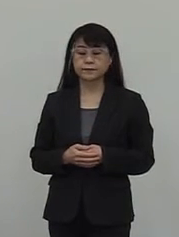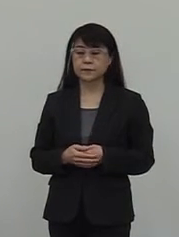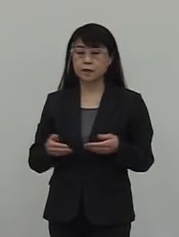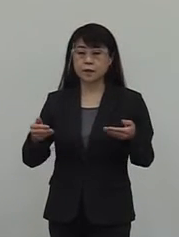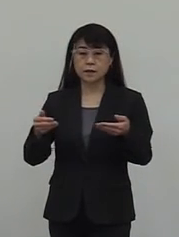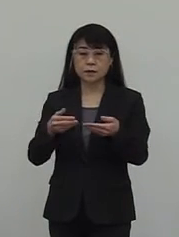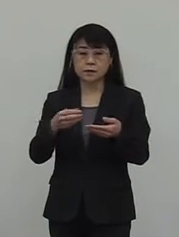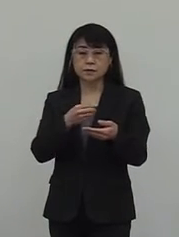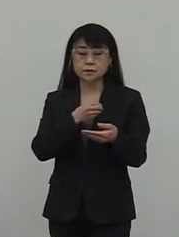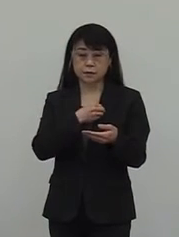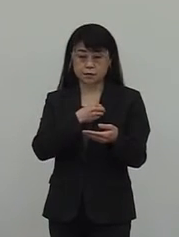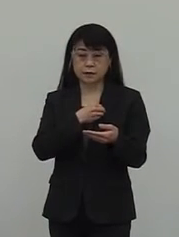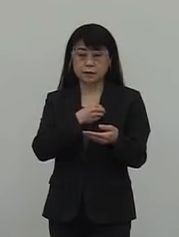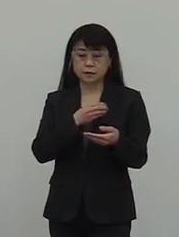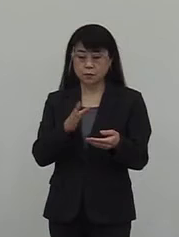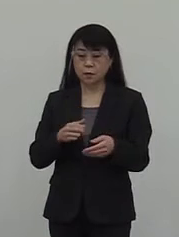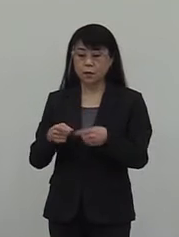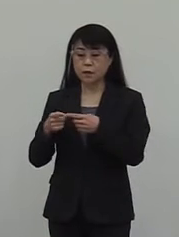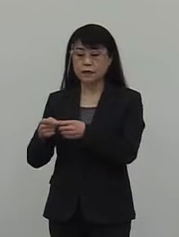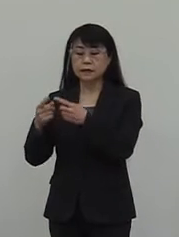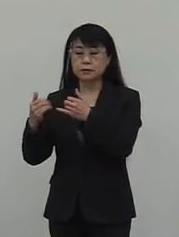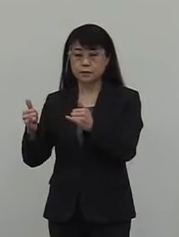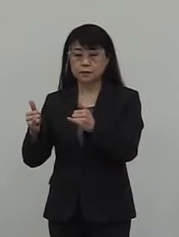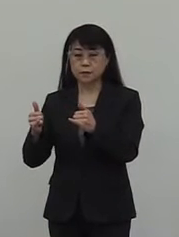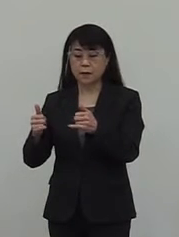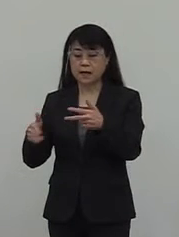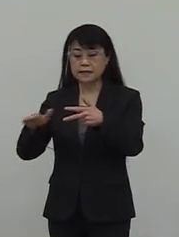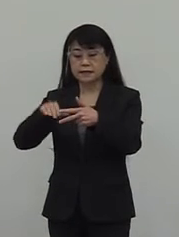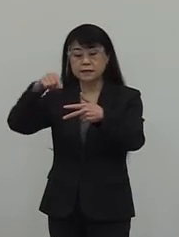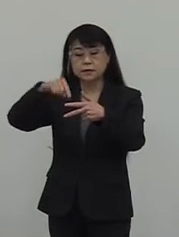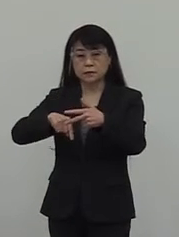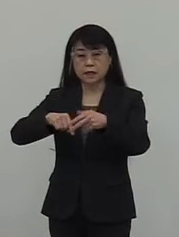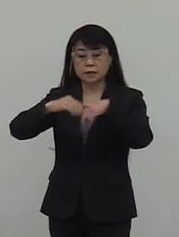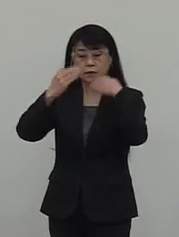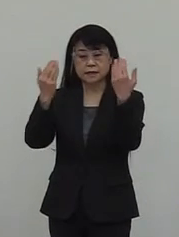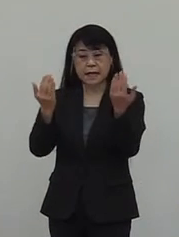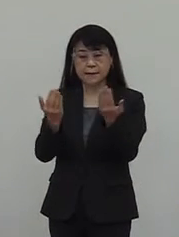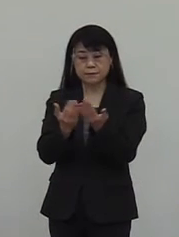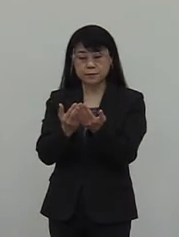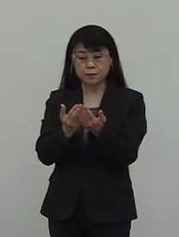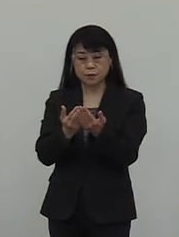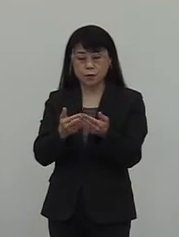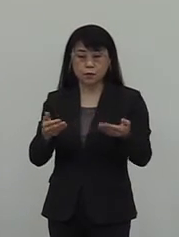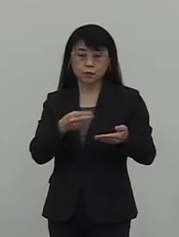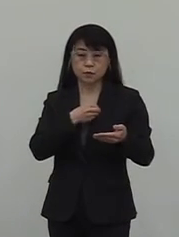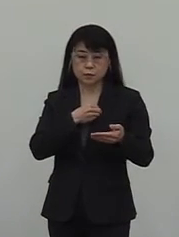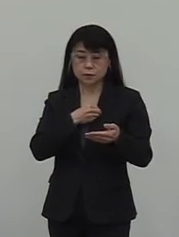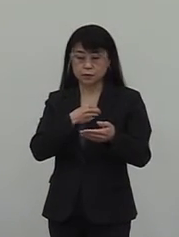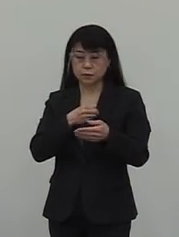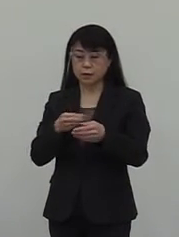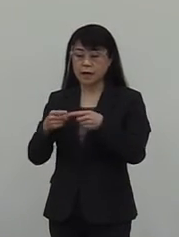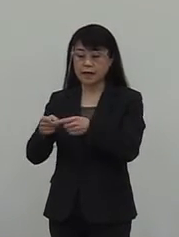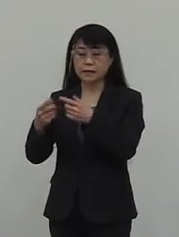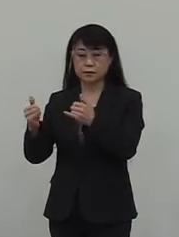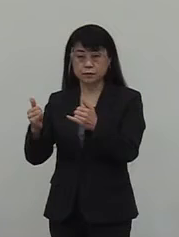職員、入所者は、これは全施設内の全職員、全入所者ということですか。